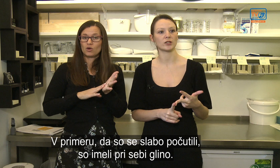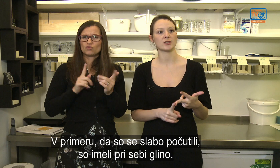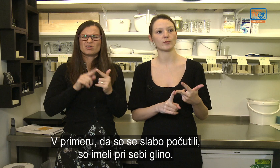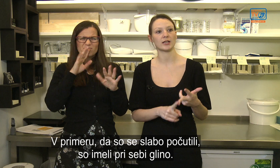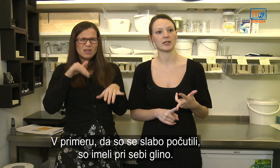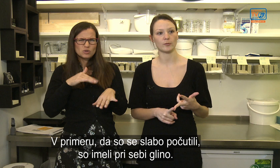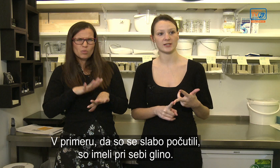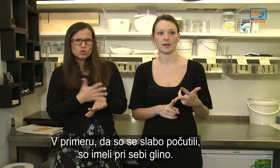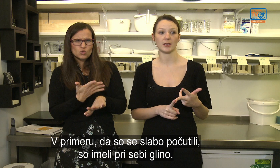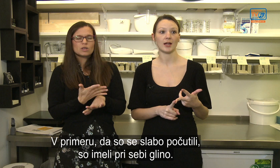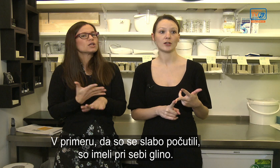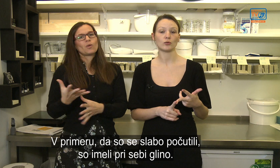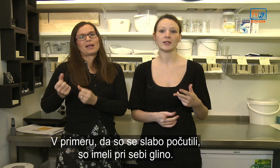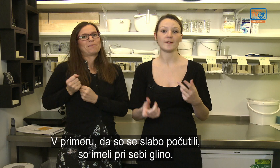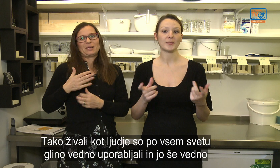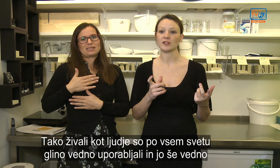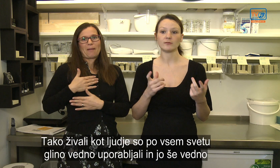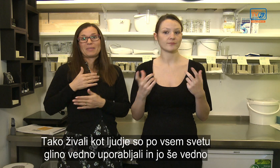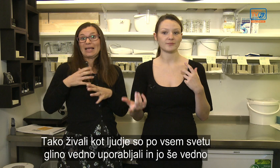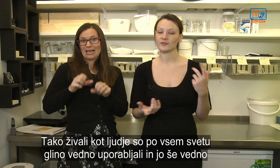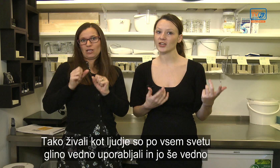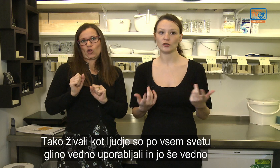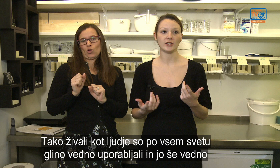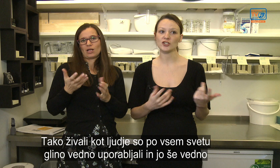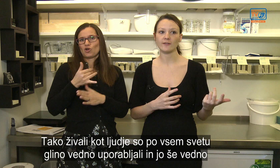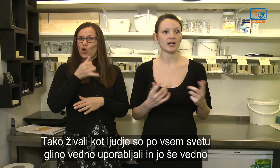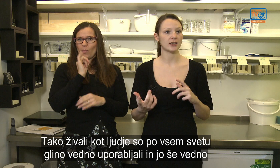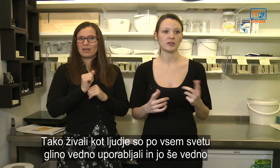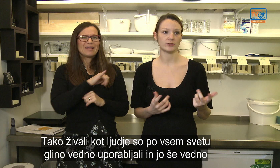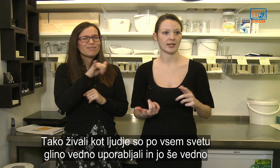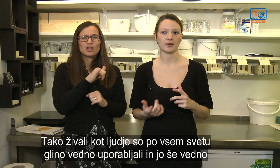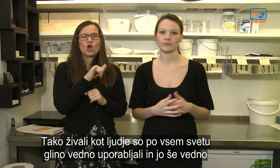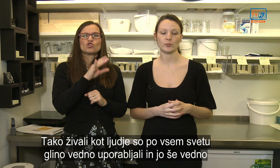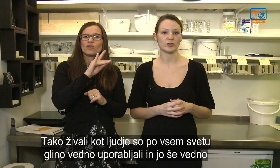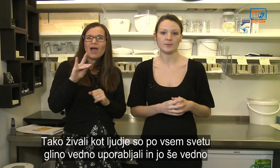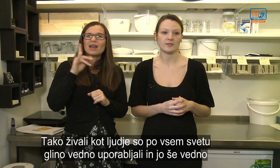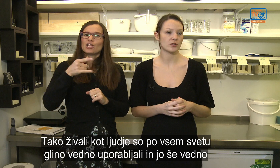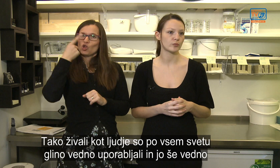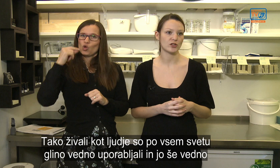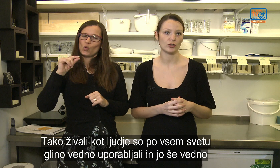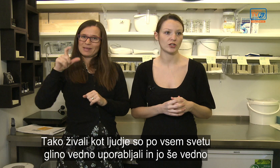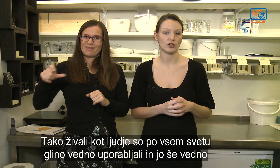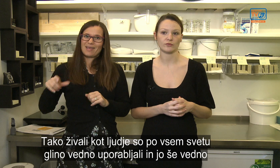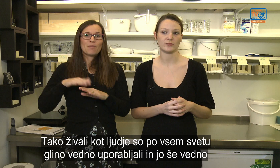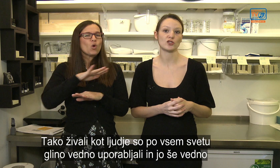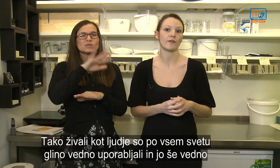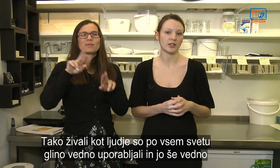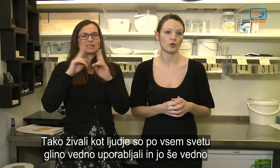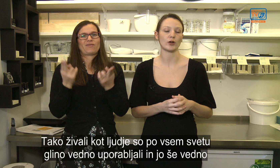so imeli glino pri sebi. Tako da vedno in živali in ljudje po vsem svetu v bistvu glino so vedno uporabljali